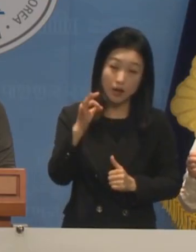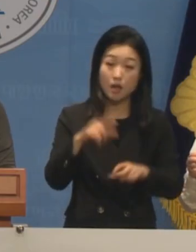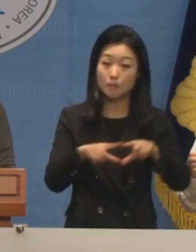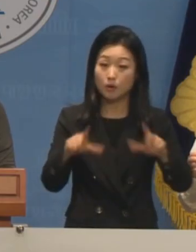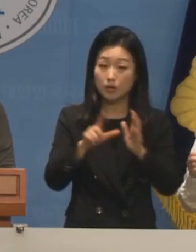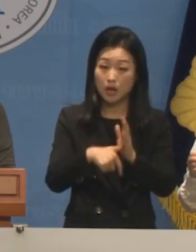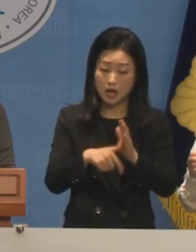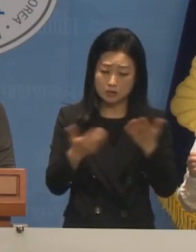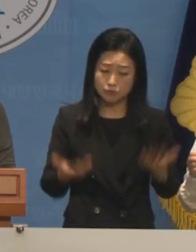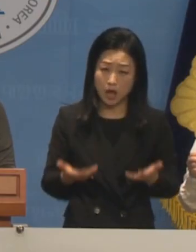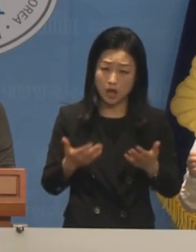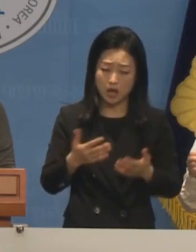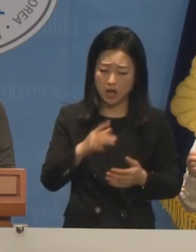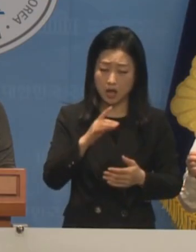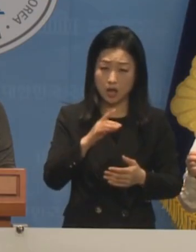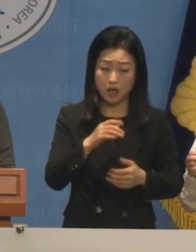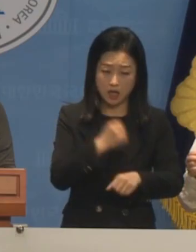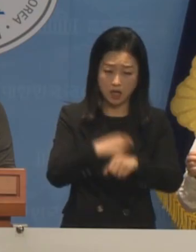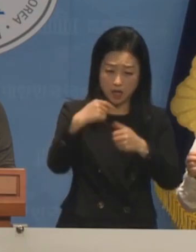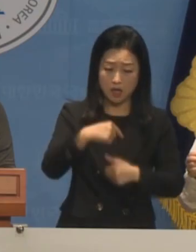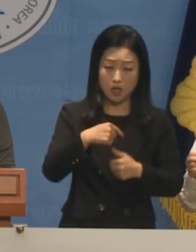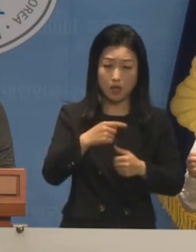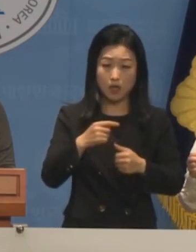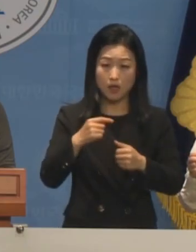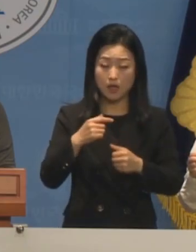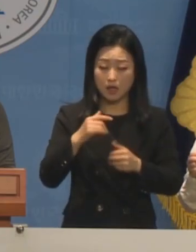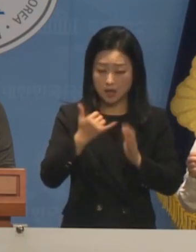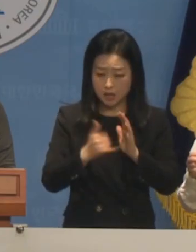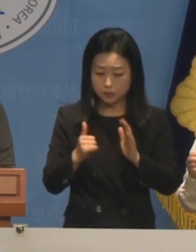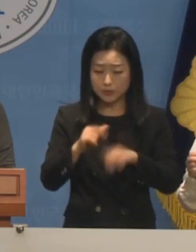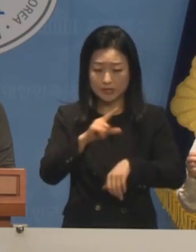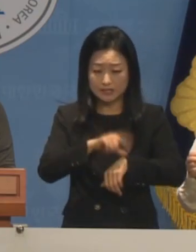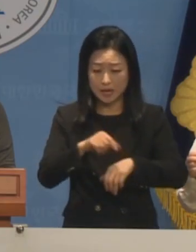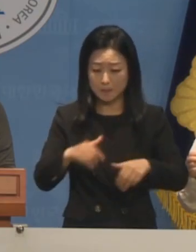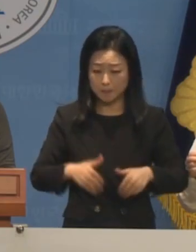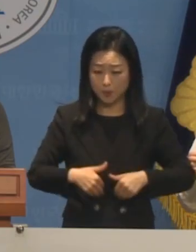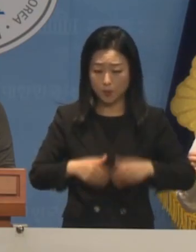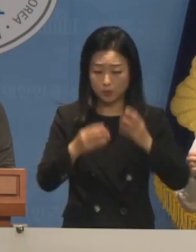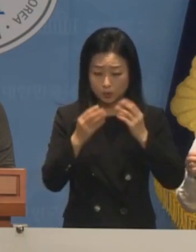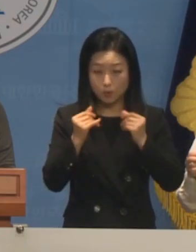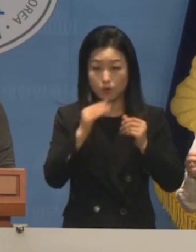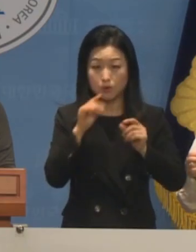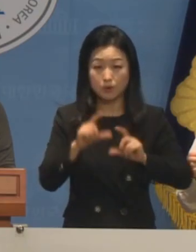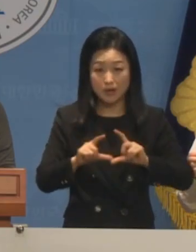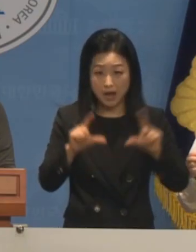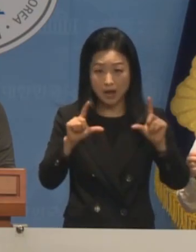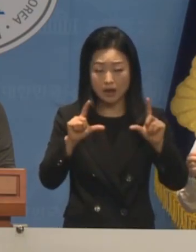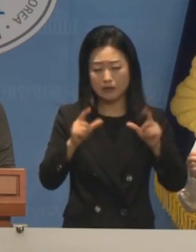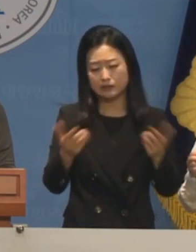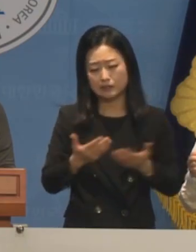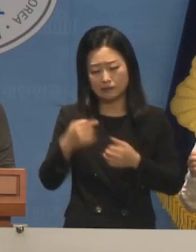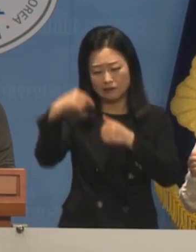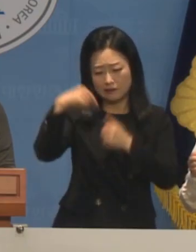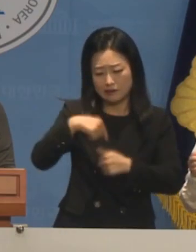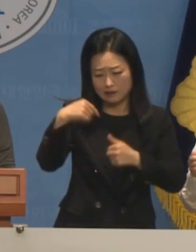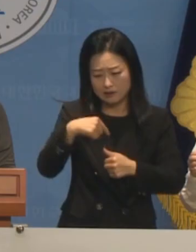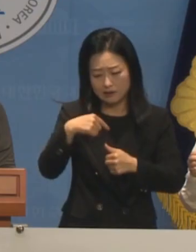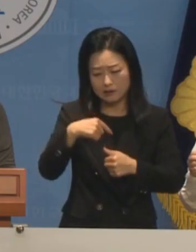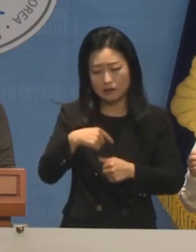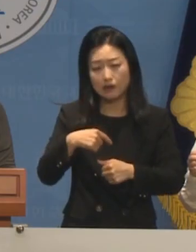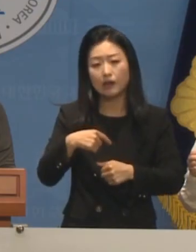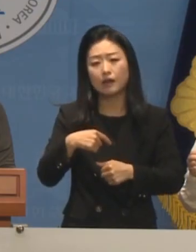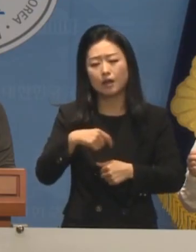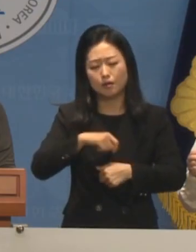휴무를 강요당하고 아이돌 본과 가족과의 시간이 필요한 주말이나 휴일에 근무를 해야 하는 상황이